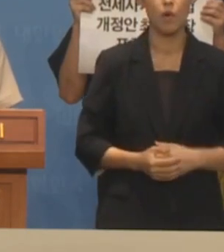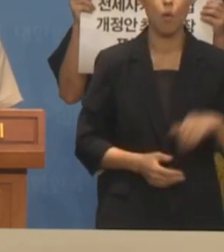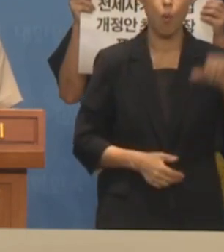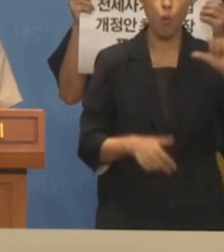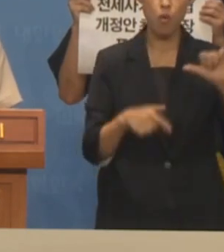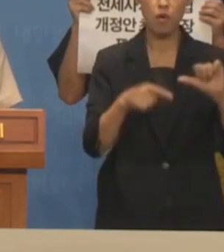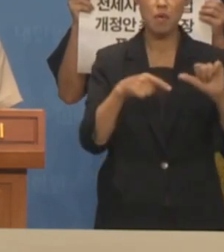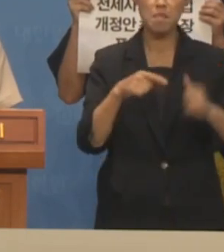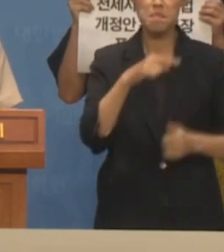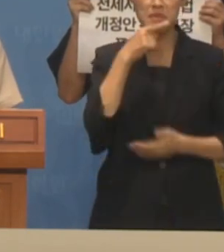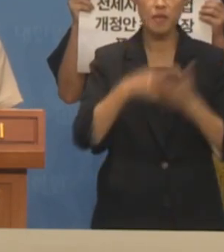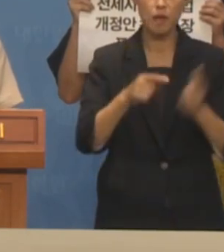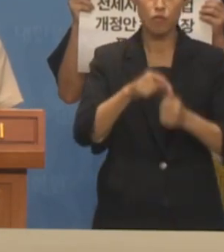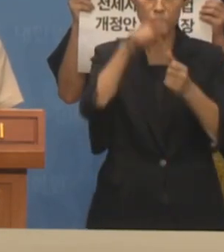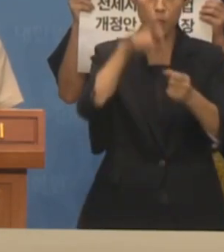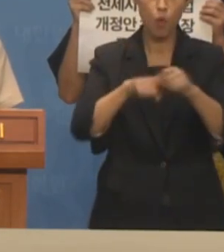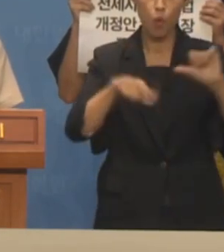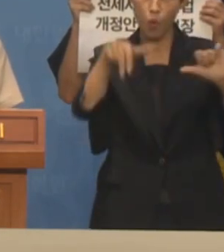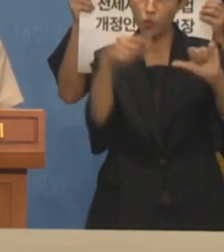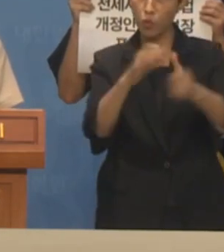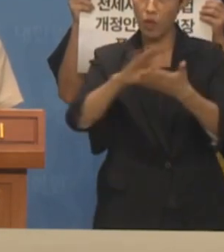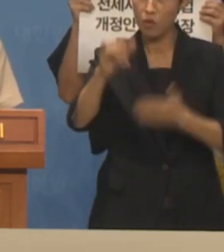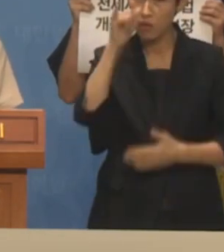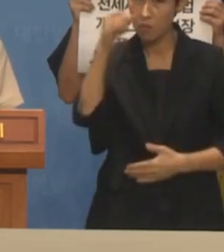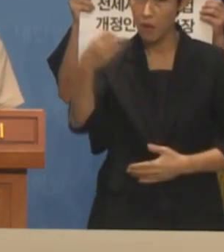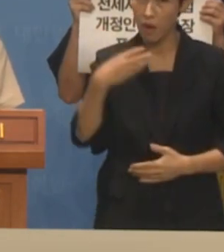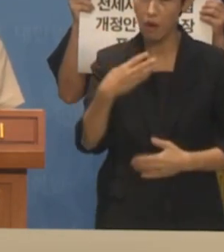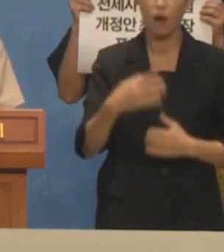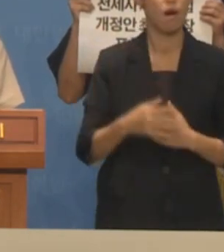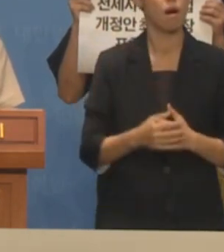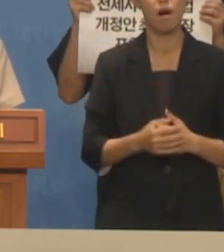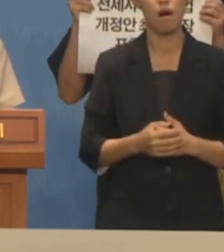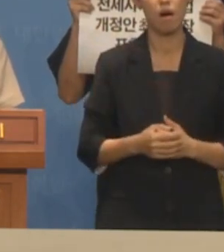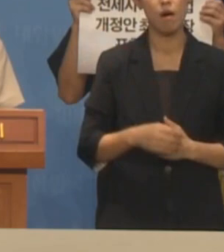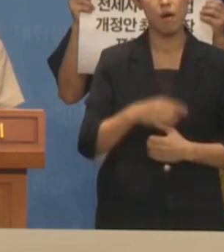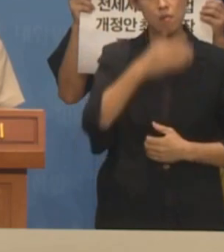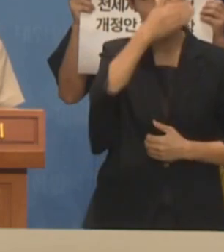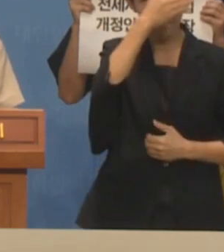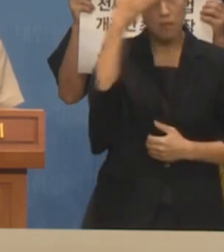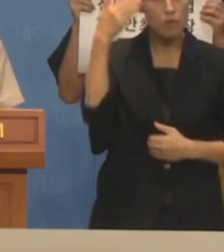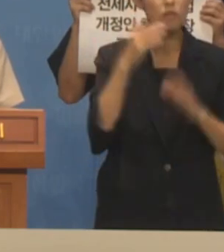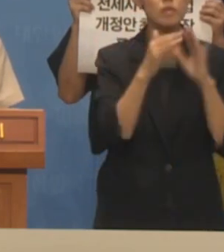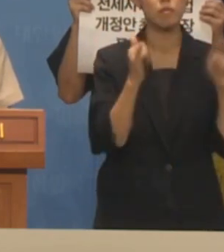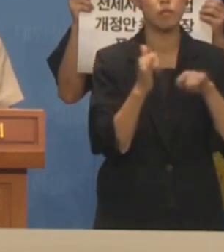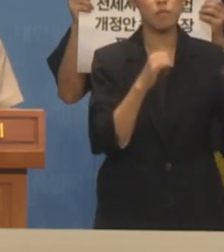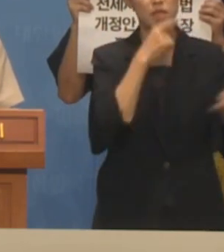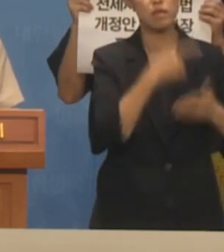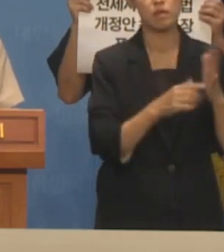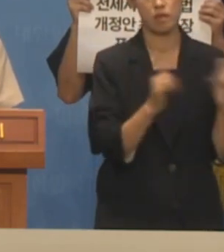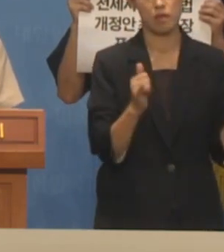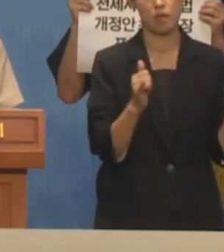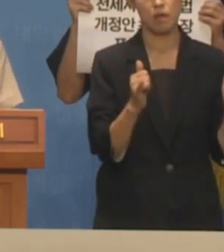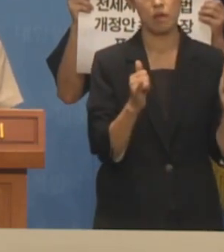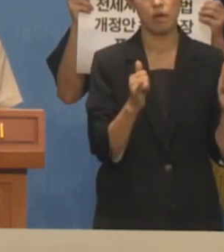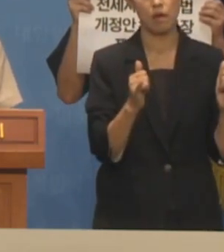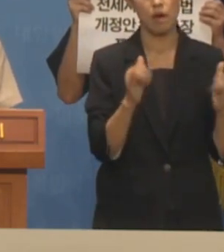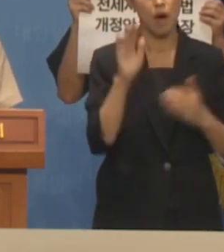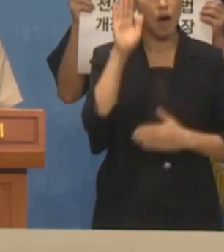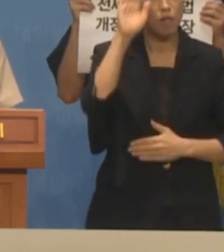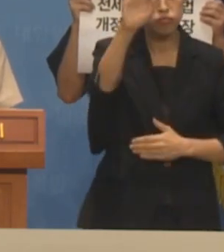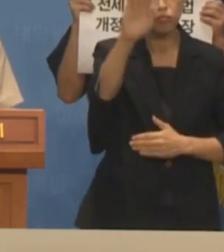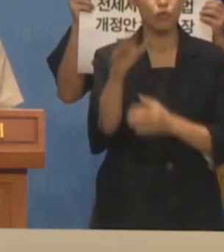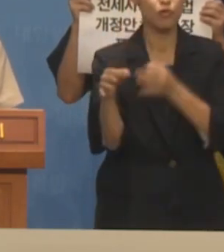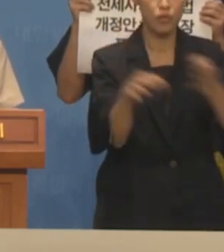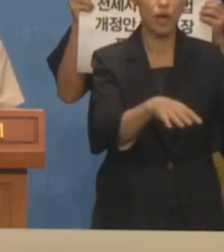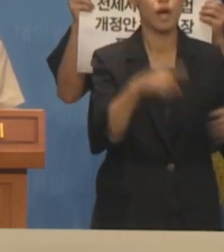든다고 하더라도 피해자의 대부분이 청년들이고 이 청년들이 우리나라에서 가정을 이루고 자식들을 부양할 텐데 미래에 대한